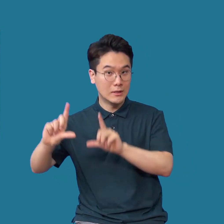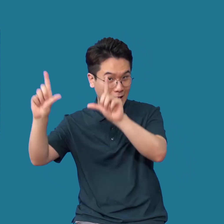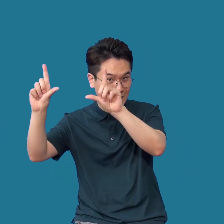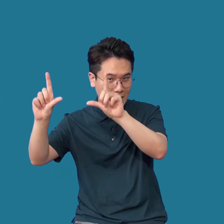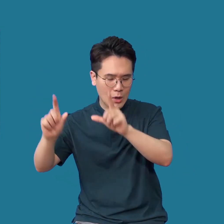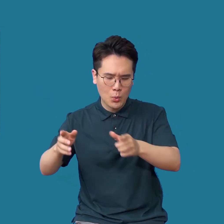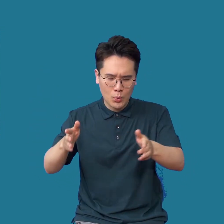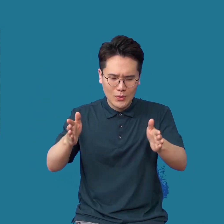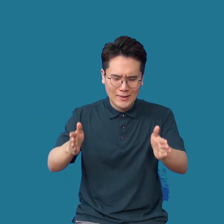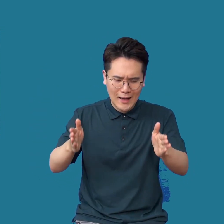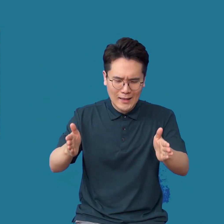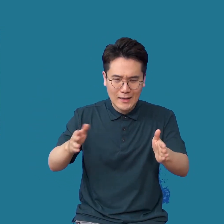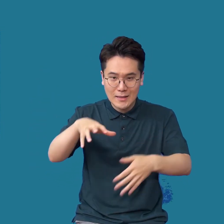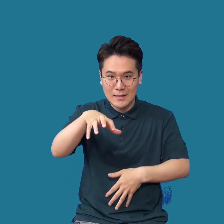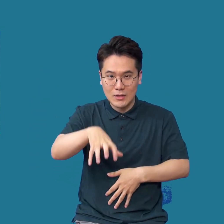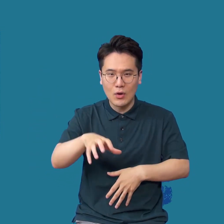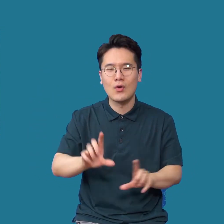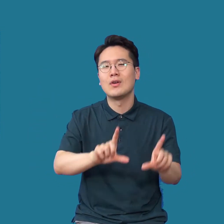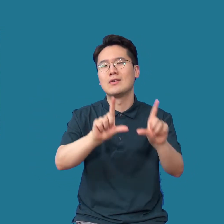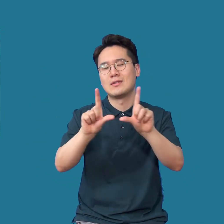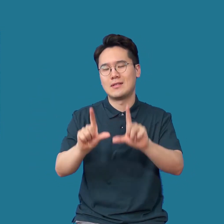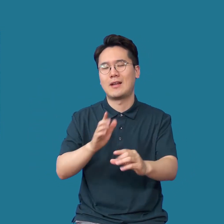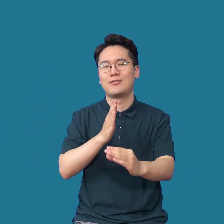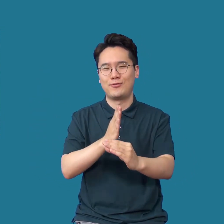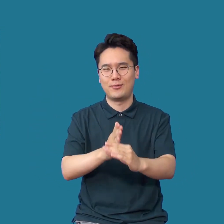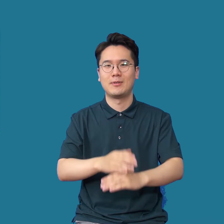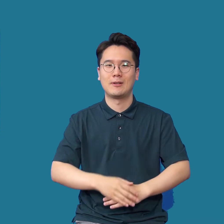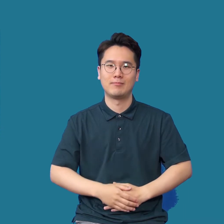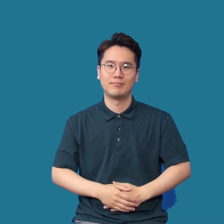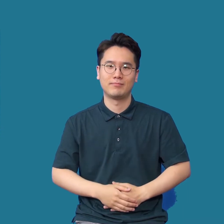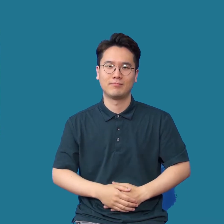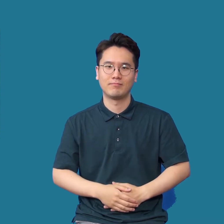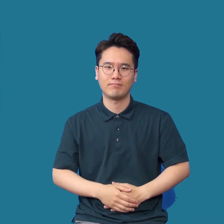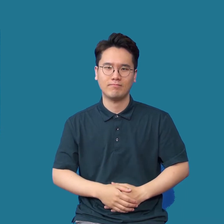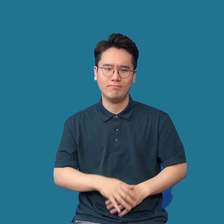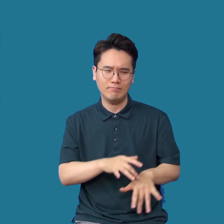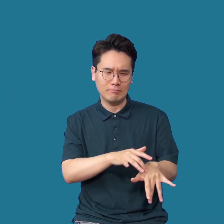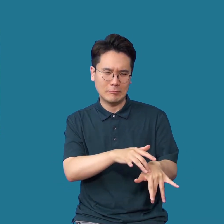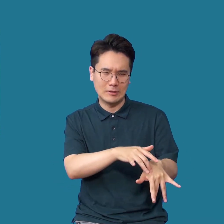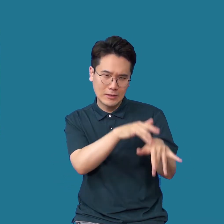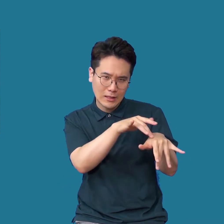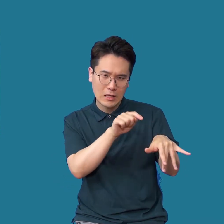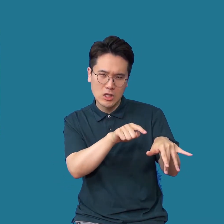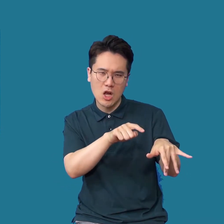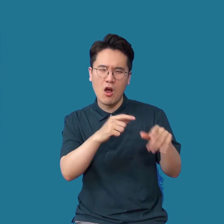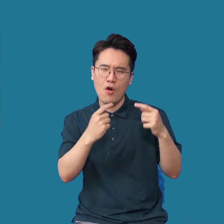있습니다. 사탄이 여전히 우는 사자처럼 날뛰고 있습니다.